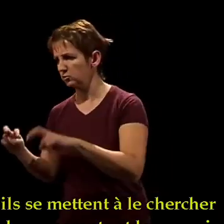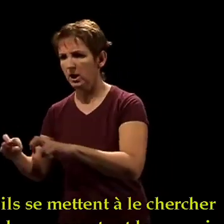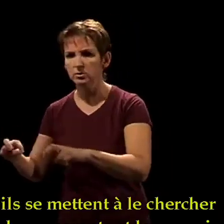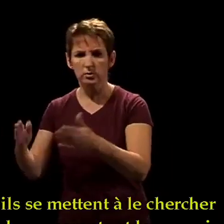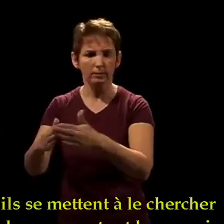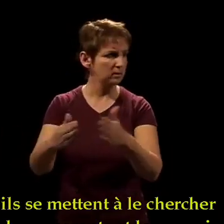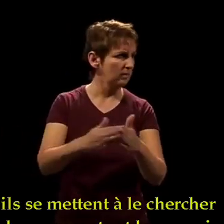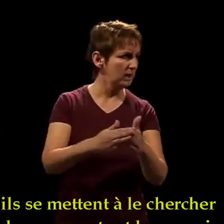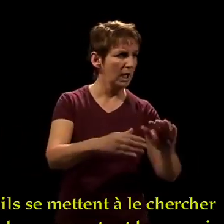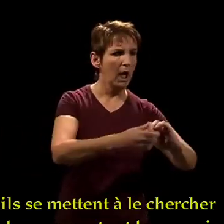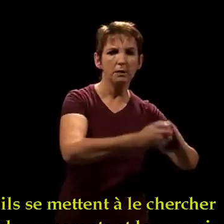amis.